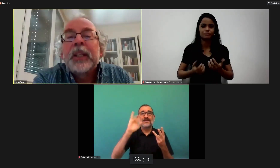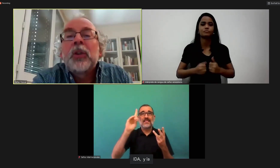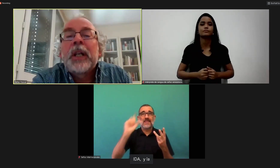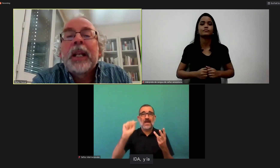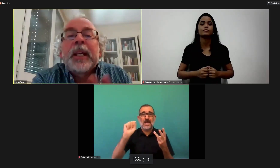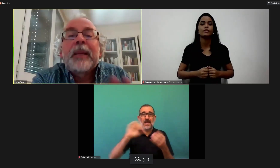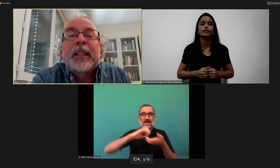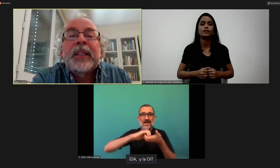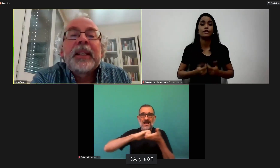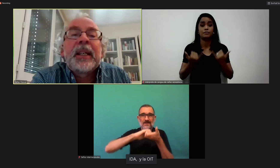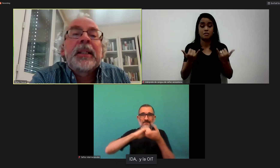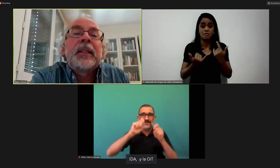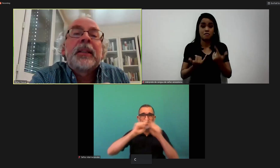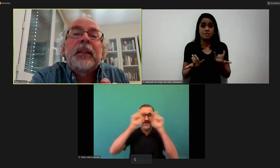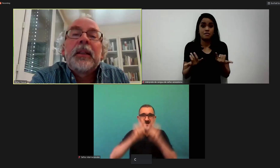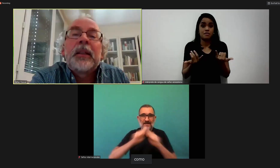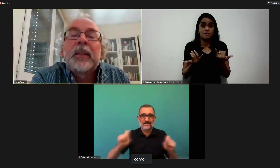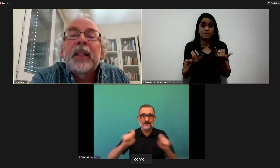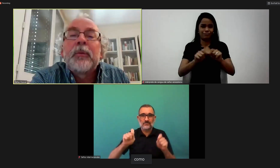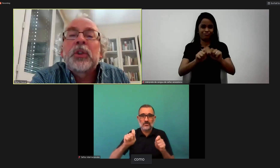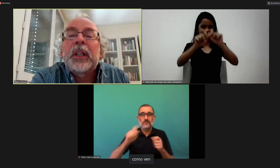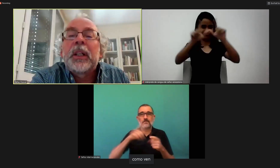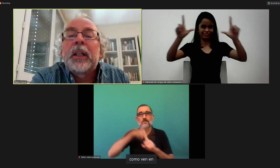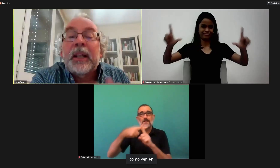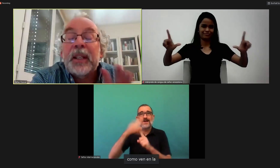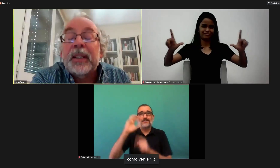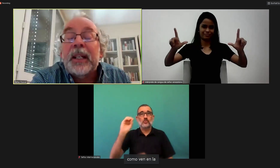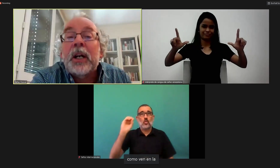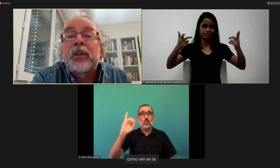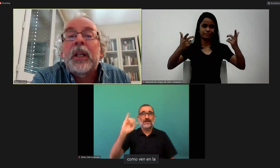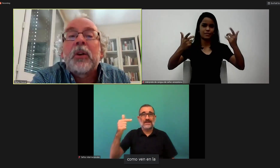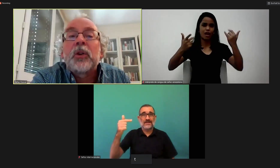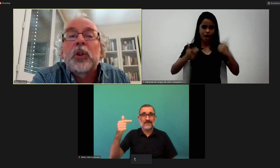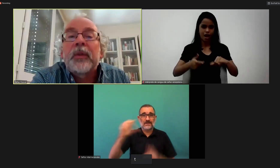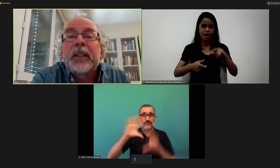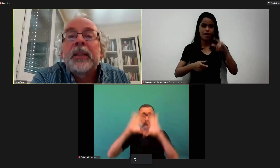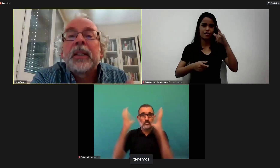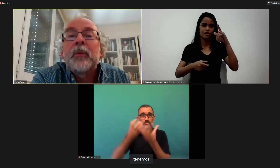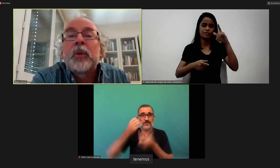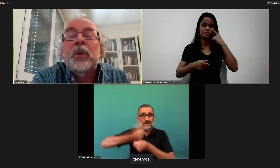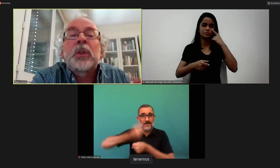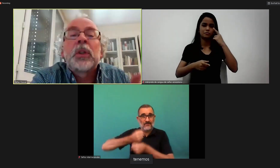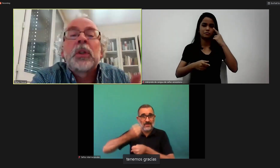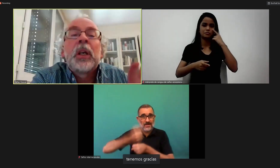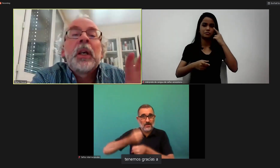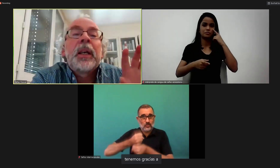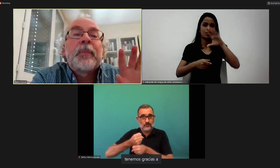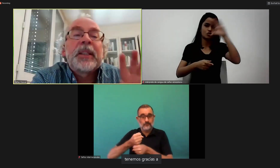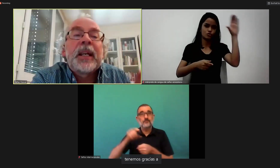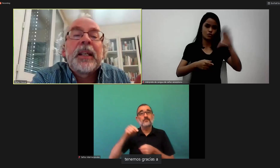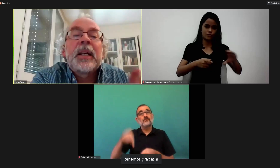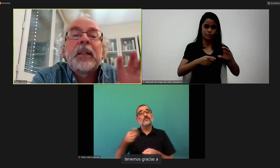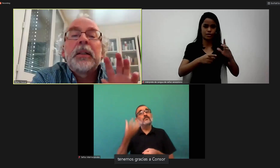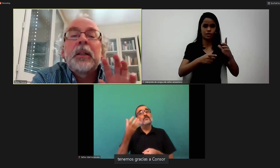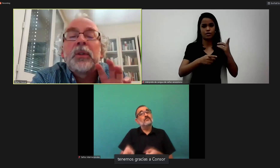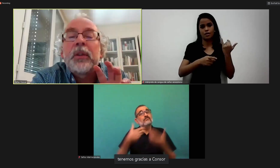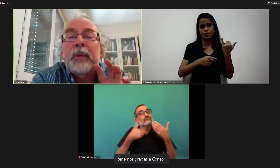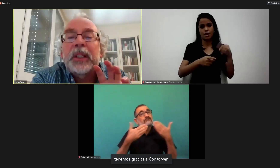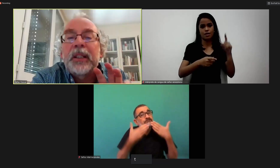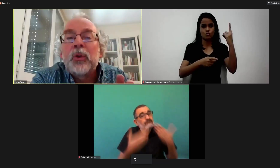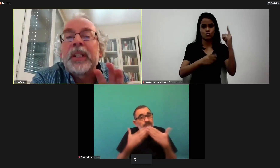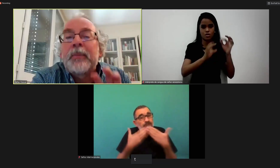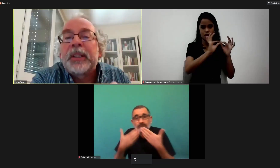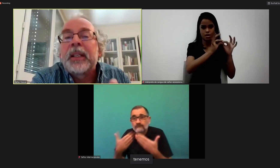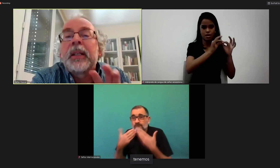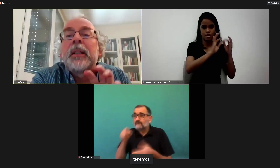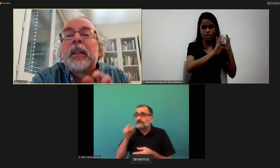Como estáis viendo en la pantalla, tenemos gracias a la Consorben, tenemos en la pantalla,